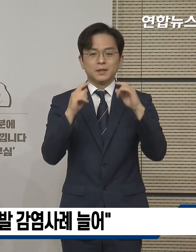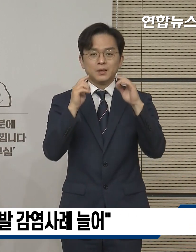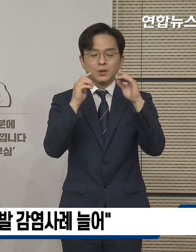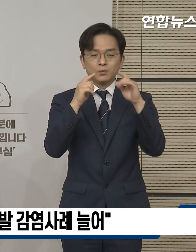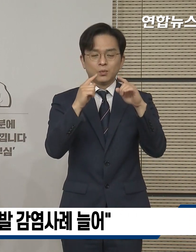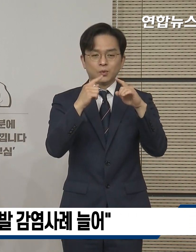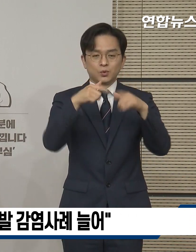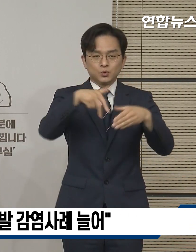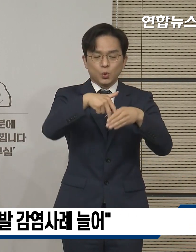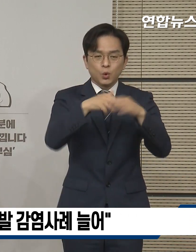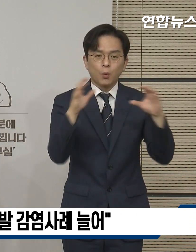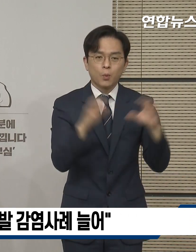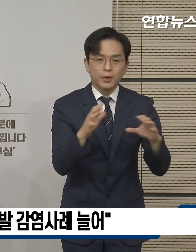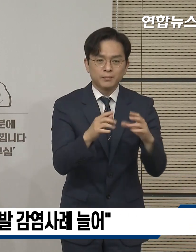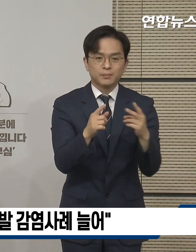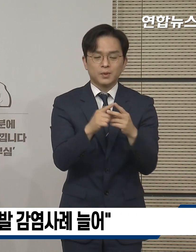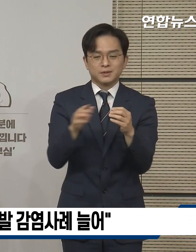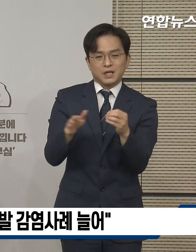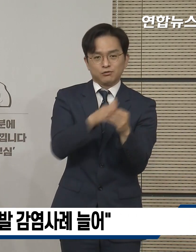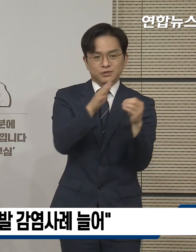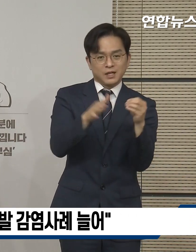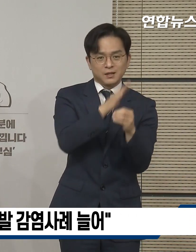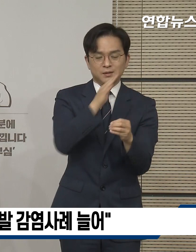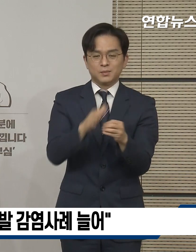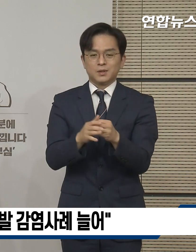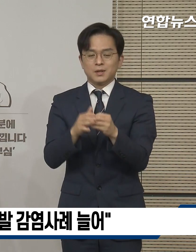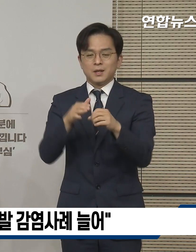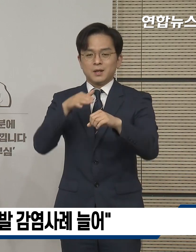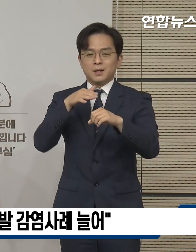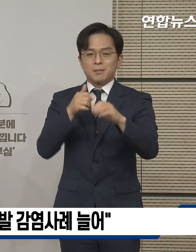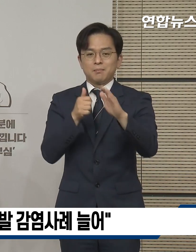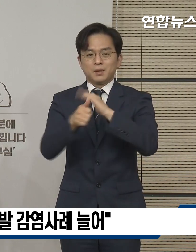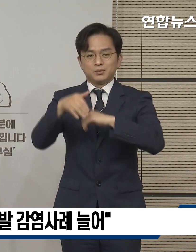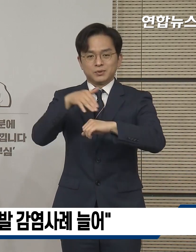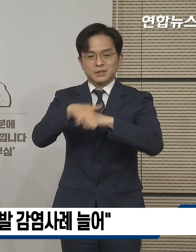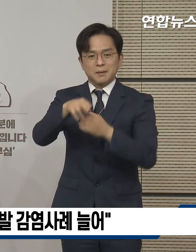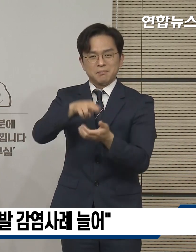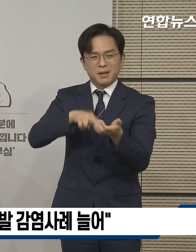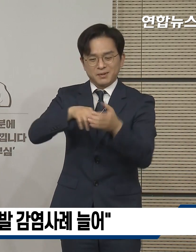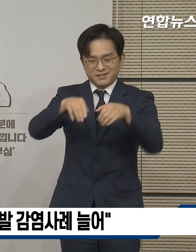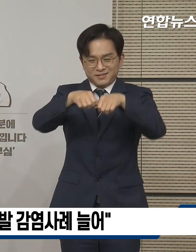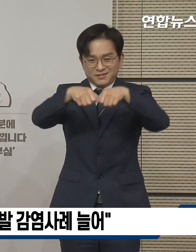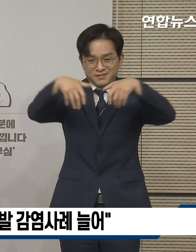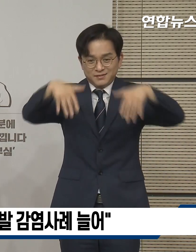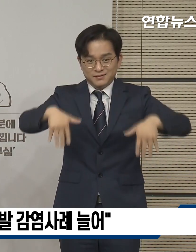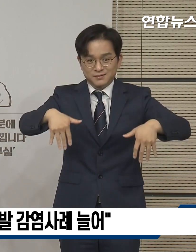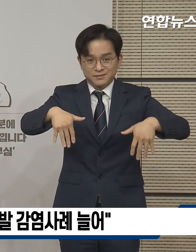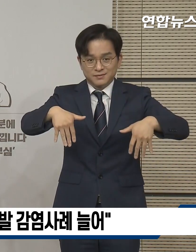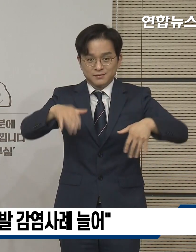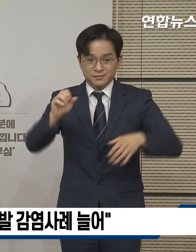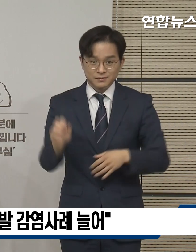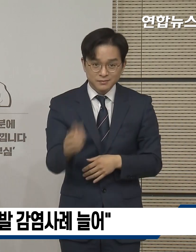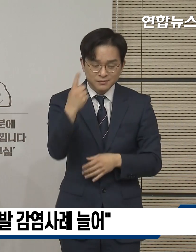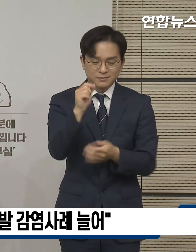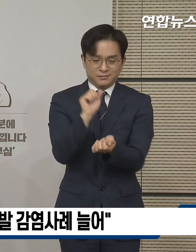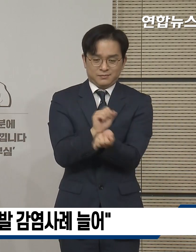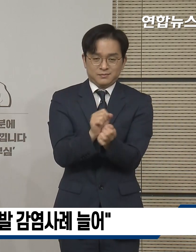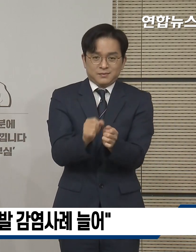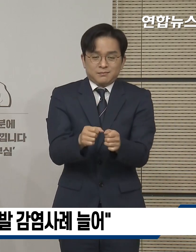방문 판매업소, 탁구장에서 집단 감염이 산발적으로 발생되고 확산하고 있는